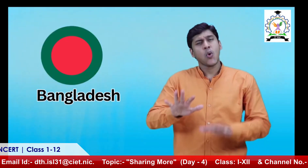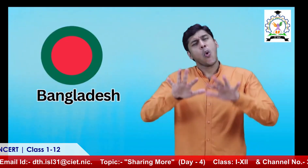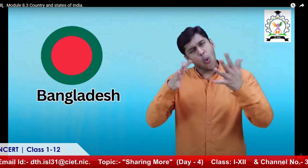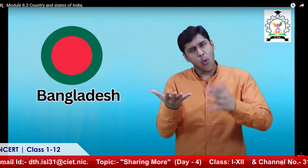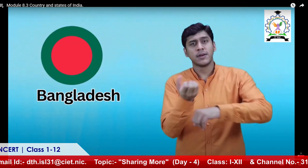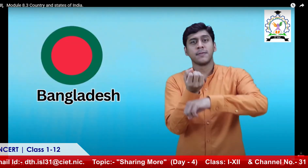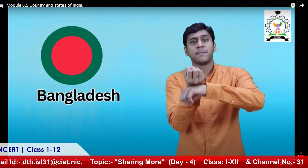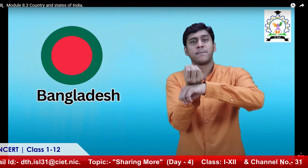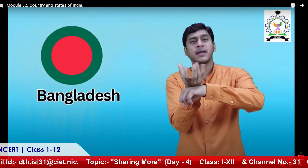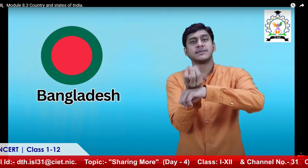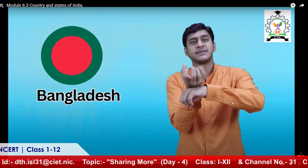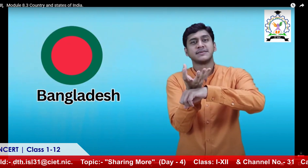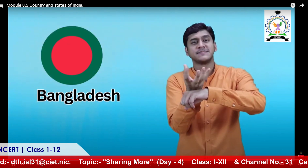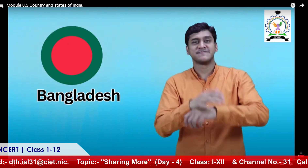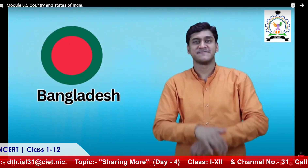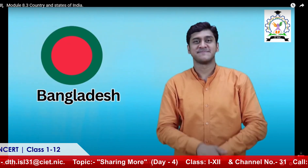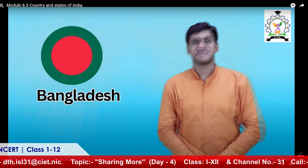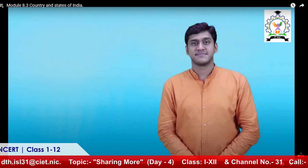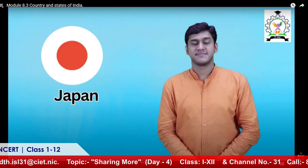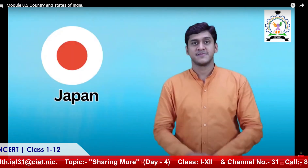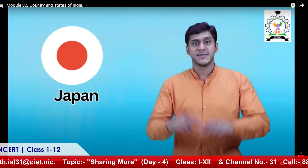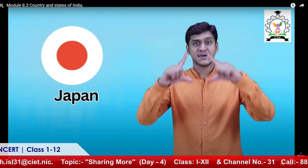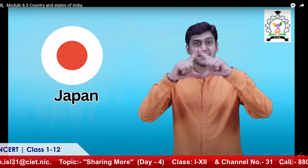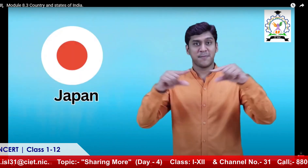बांग्लादेश और बांग्लादेश,